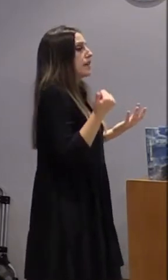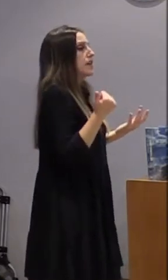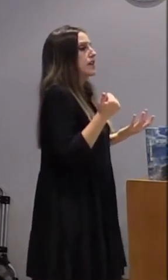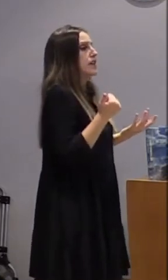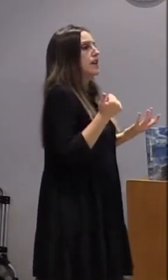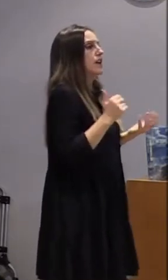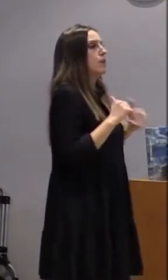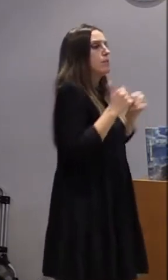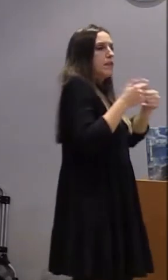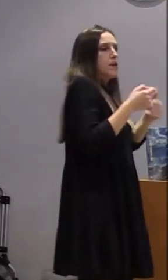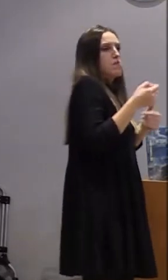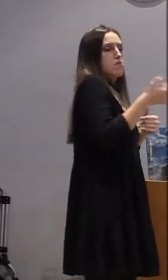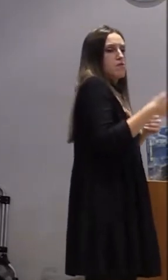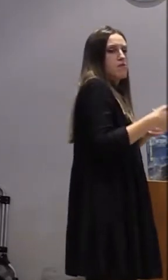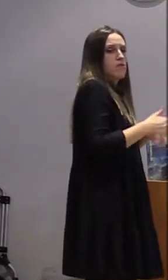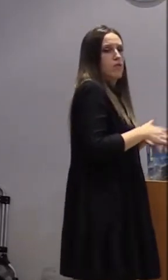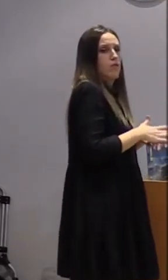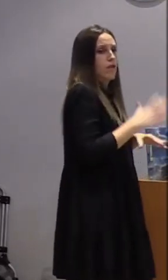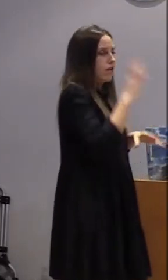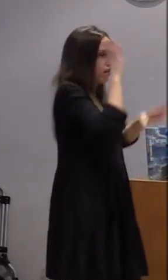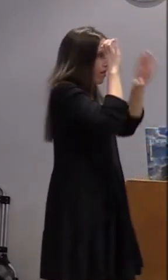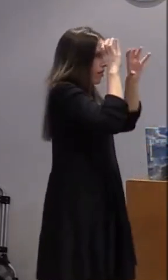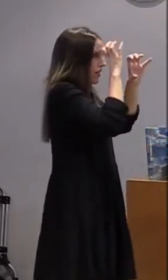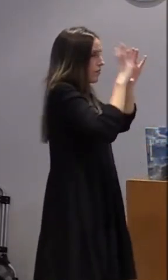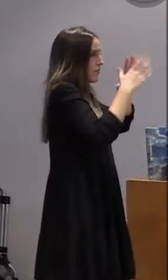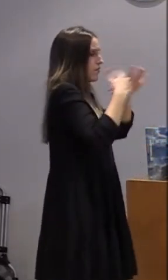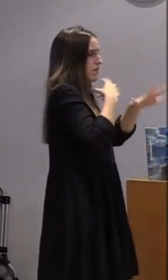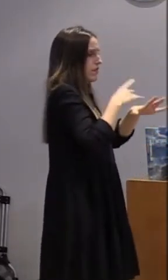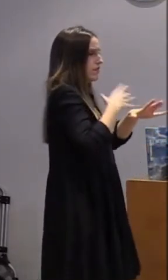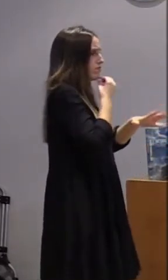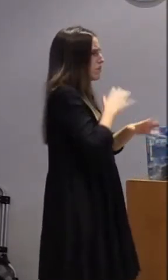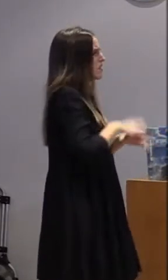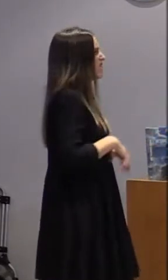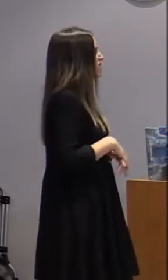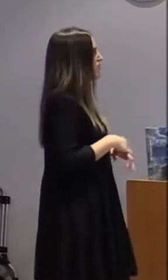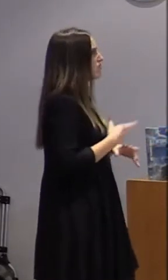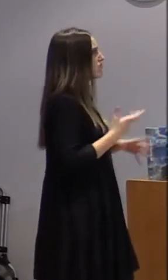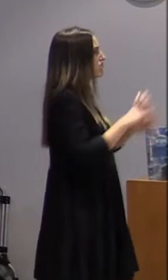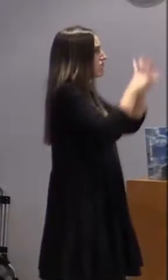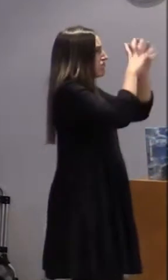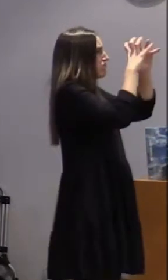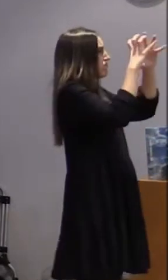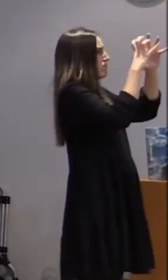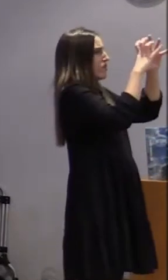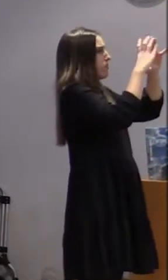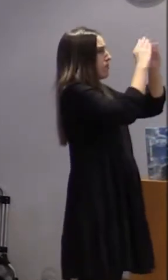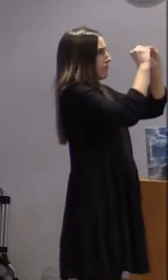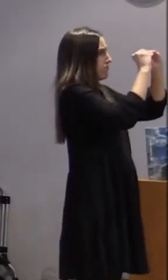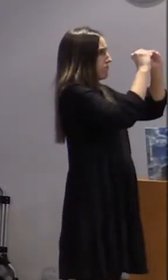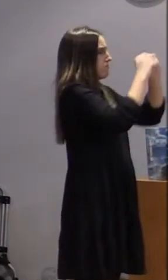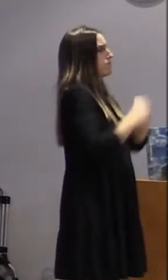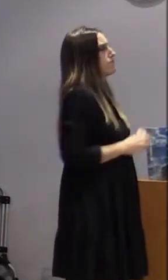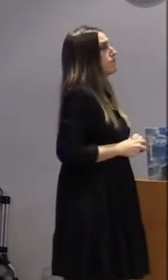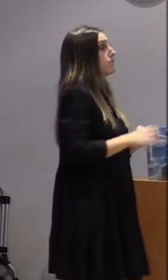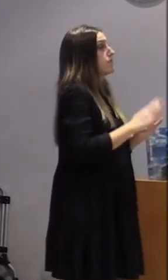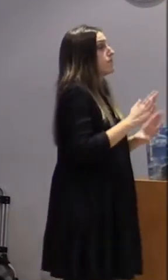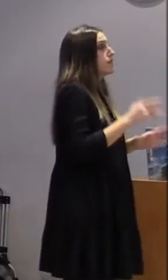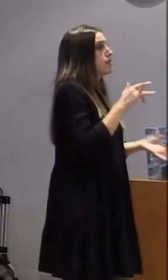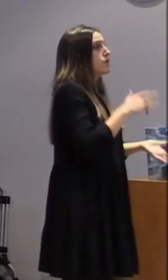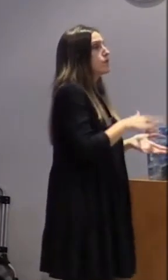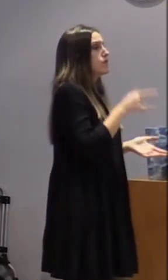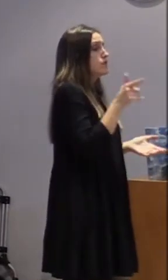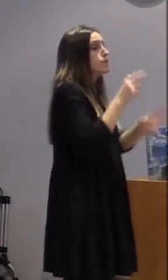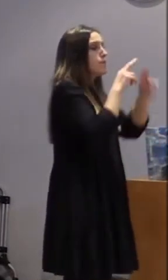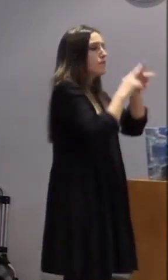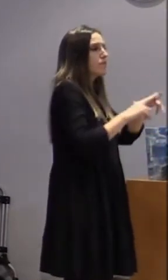ahí a su cerebro a decir, bueno, ¿por qué pintar las nubes con forma redondeada? Vamos a pintarlas así. Pero cuando uno